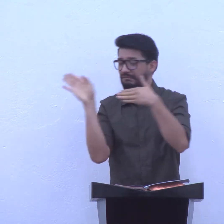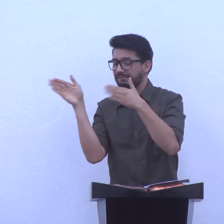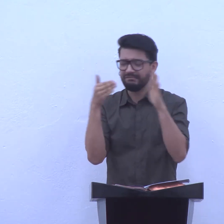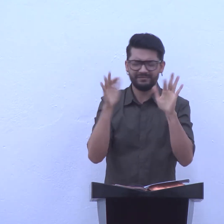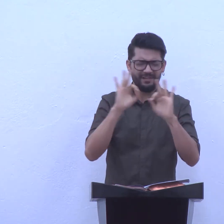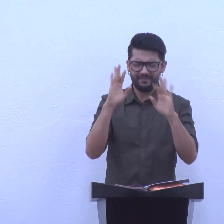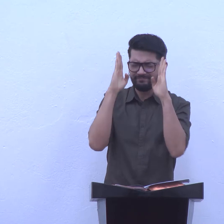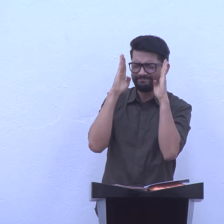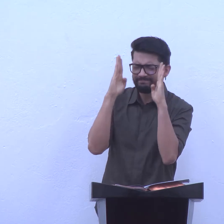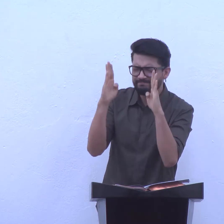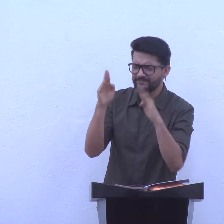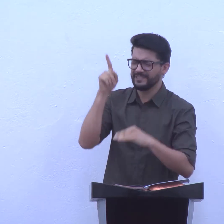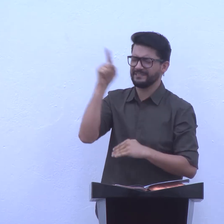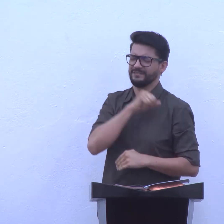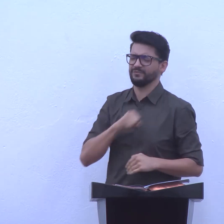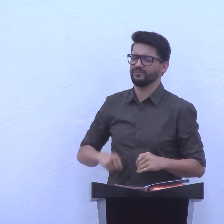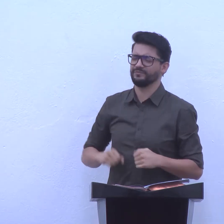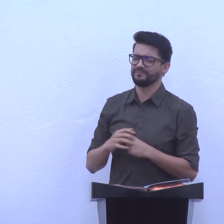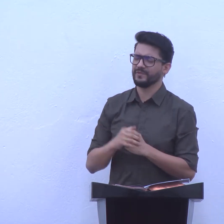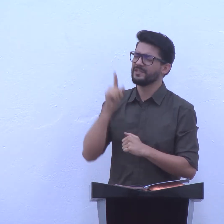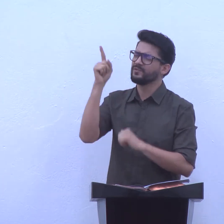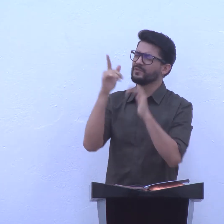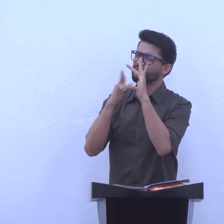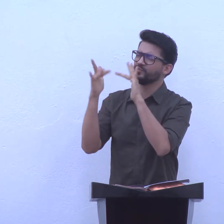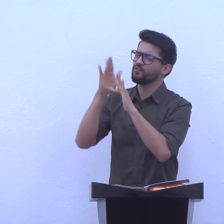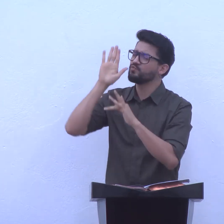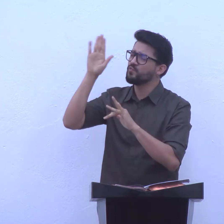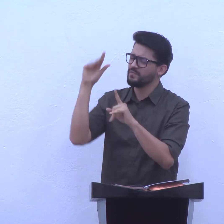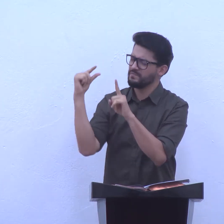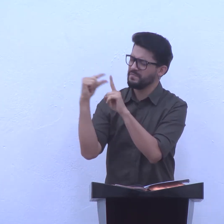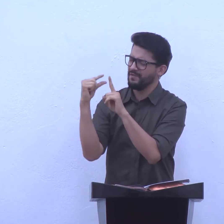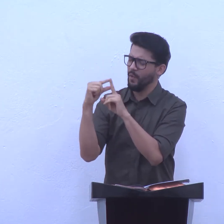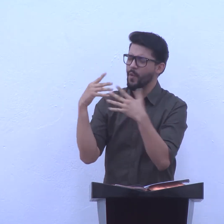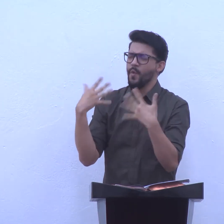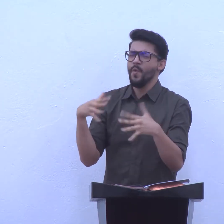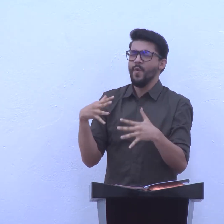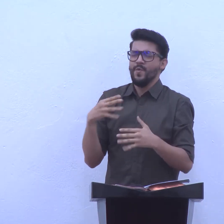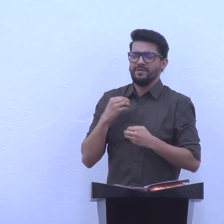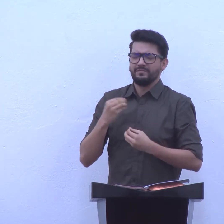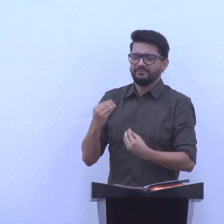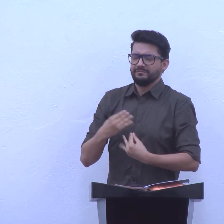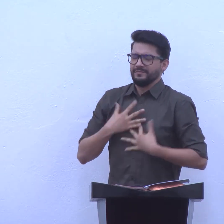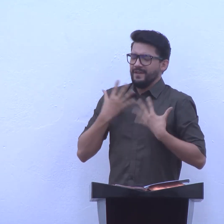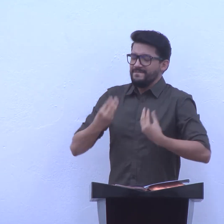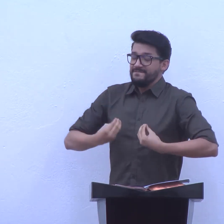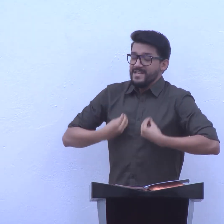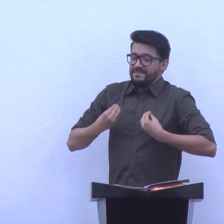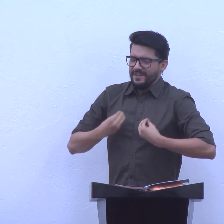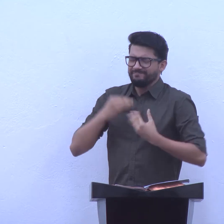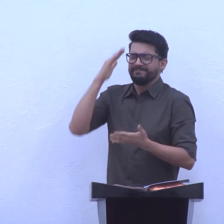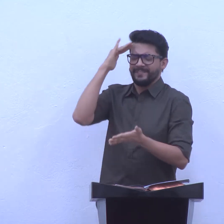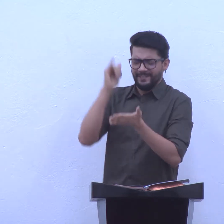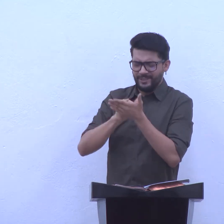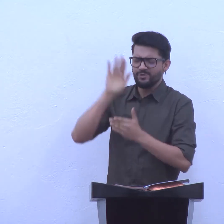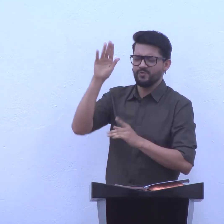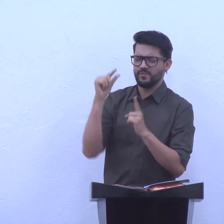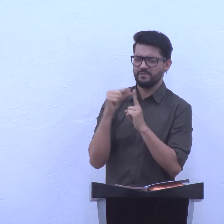Espíritu Santo. Que no haya confusión, que no haya distracción, Señor, sino que sea tu palabra con poder